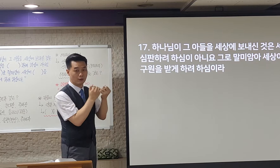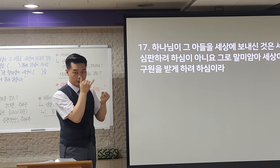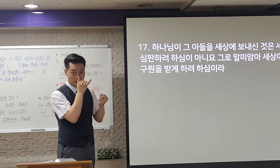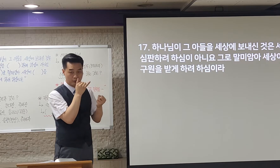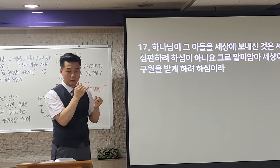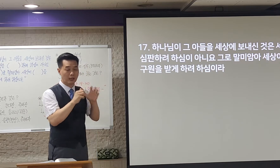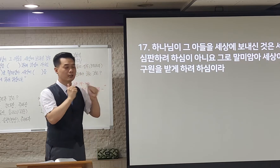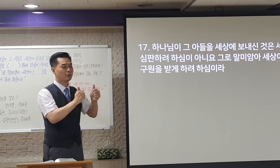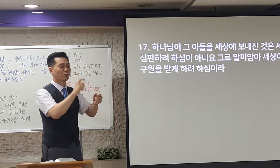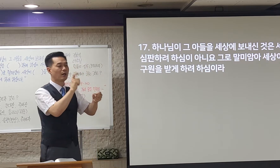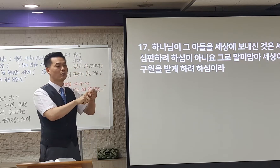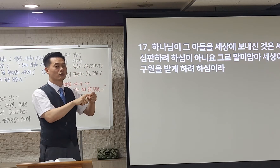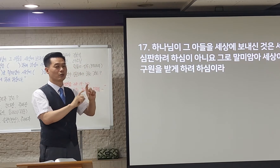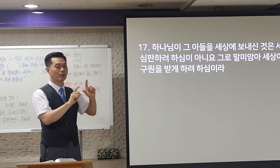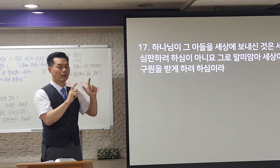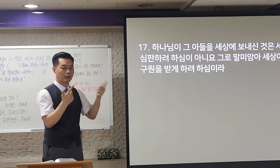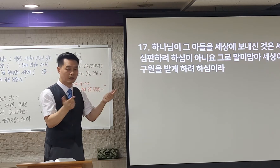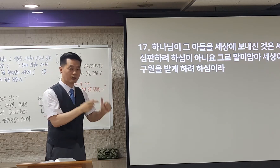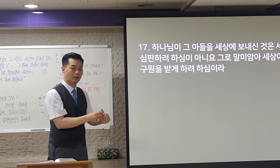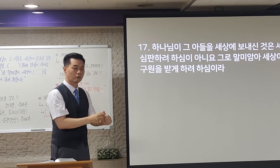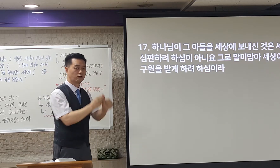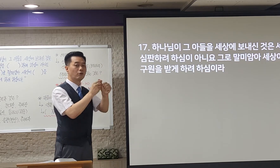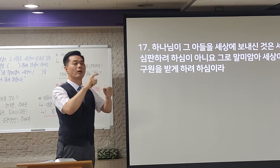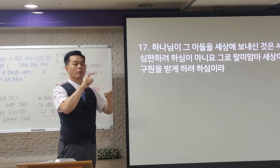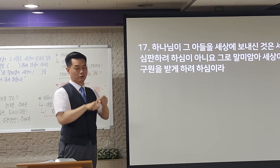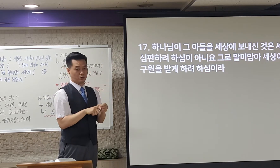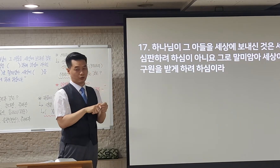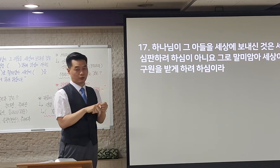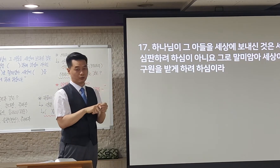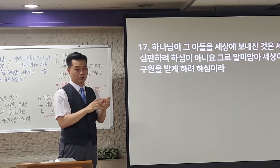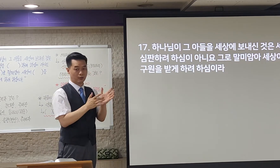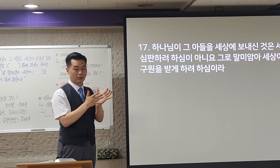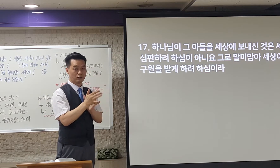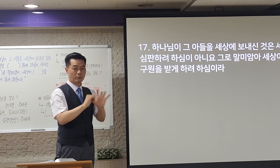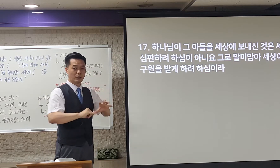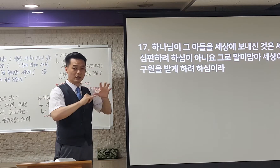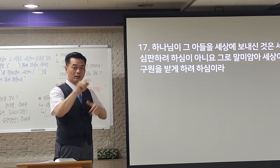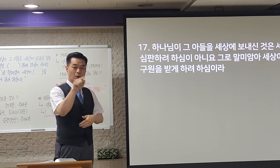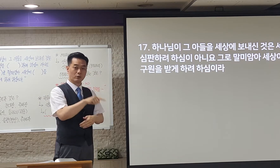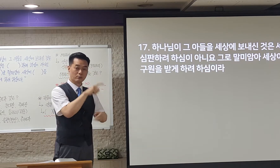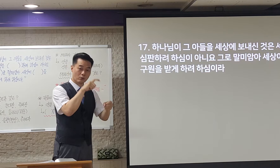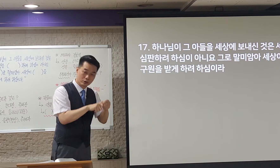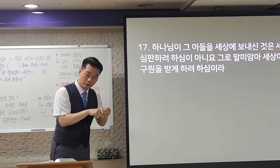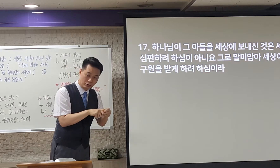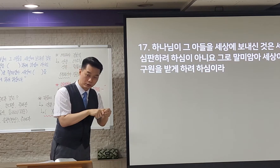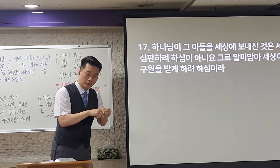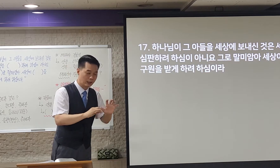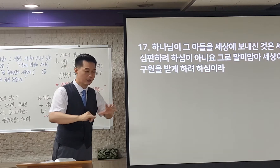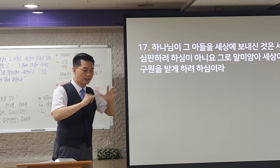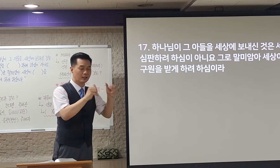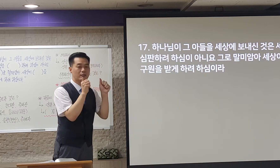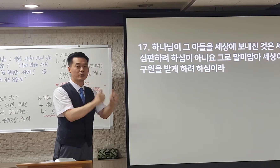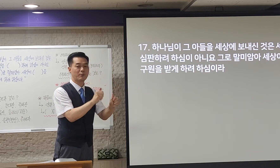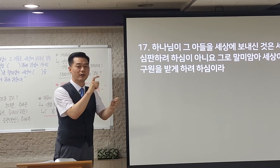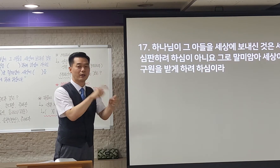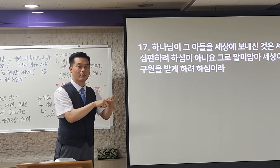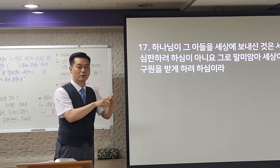있어요. 심판의 목적이 아니라 구원의 목적이다. 예수님이 이 세상에 오신 목적은 세상을 심판하라는